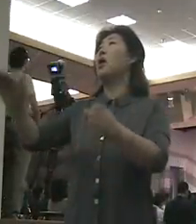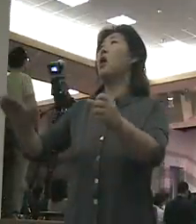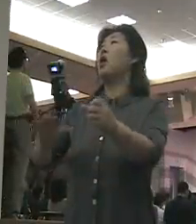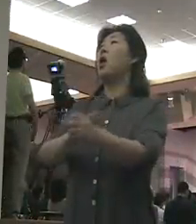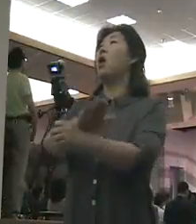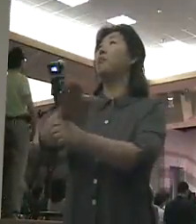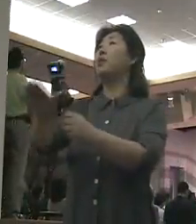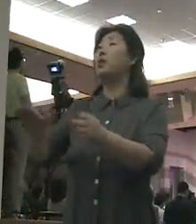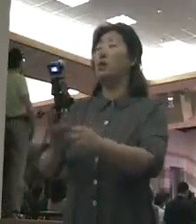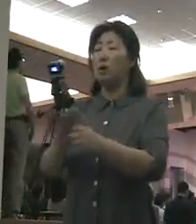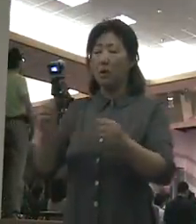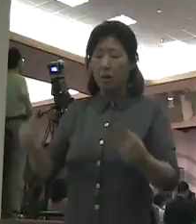사랑합니다.